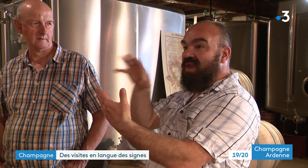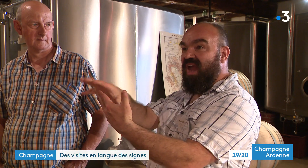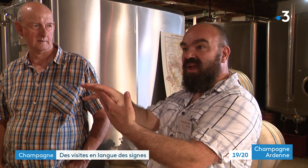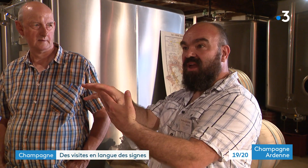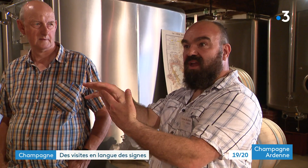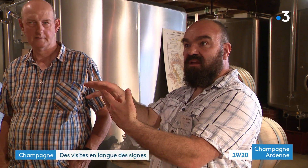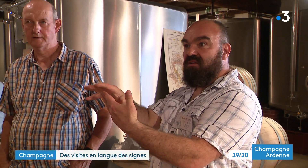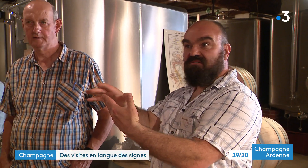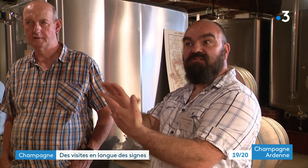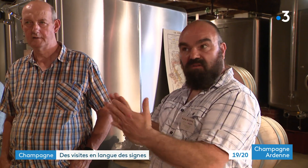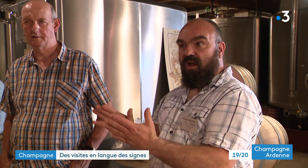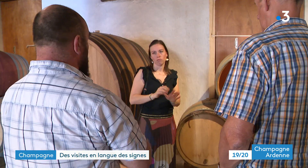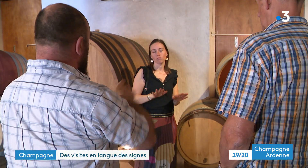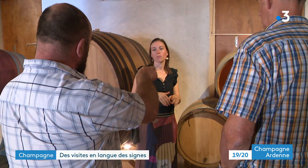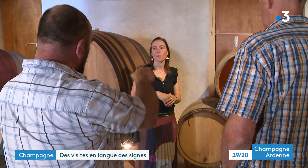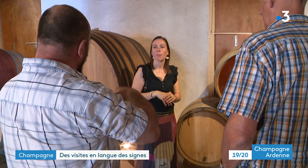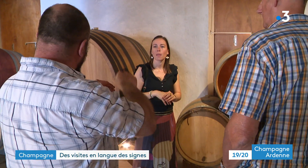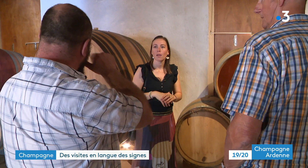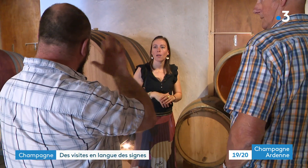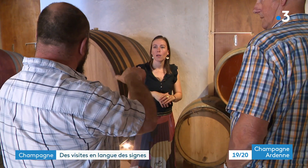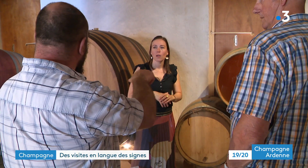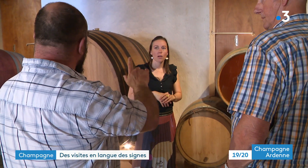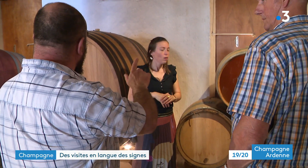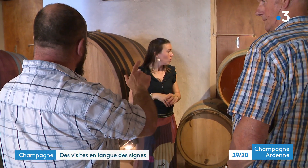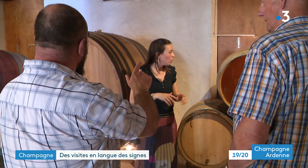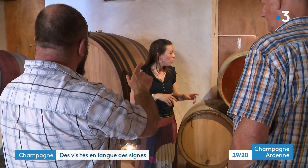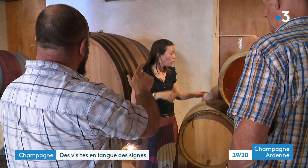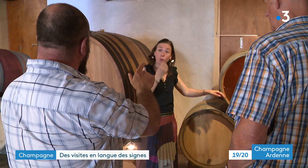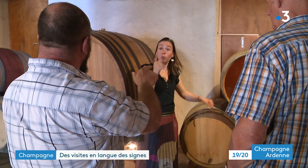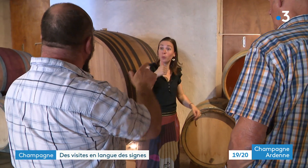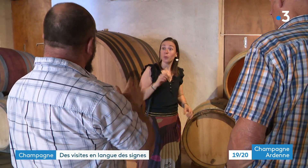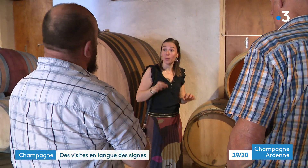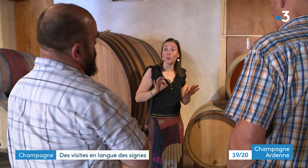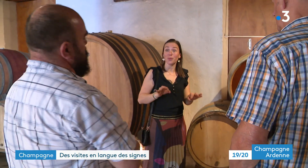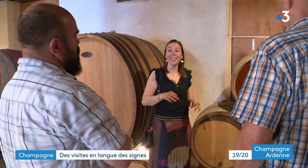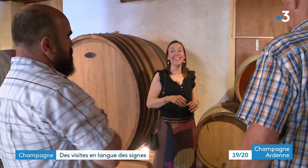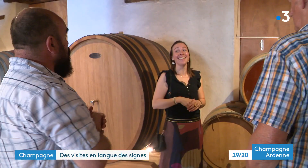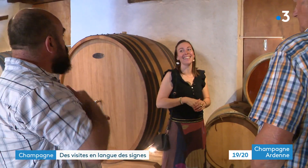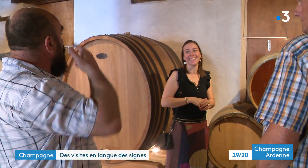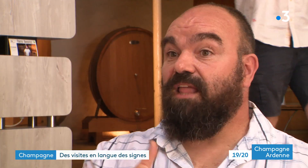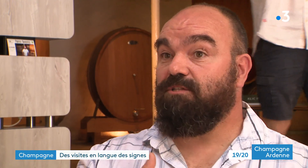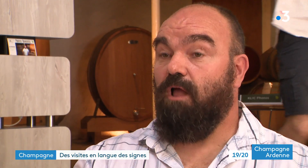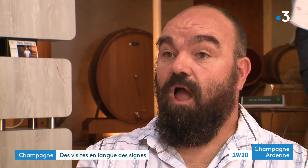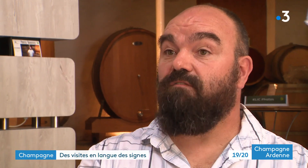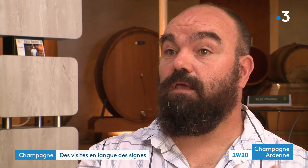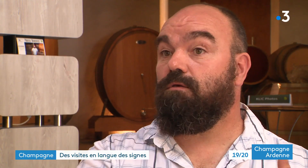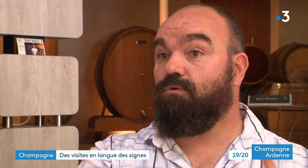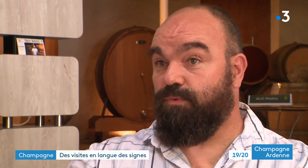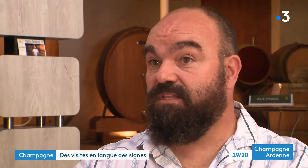cours de cette déambulation, les questions sont nombreuses et Charlotte peut directement y répondre. C'était très intéressant avec